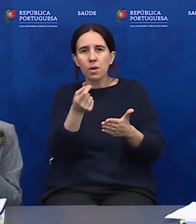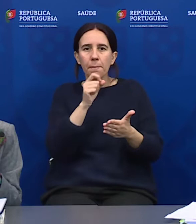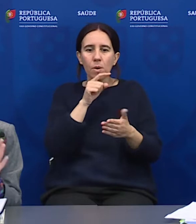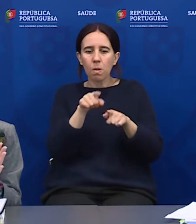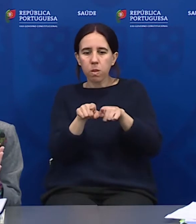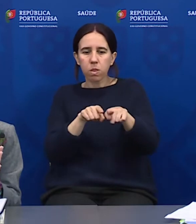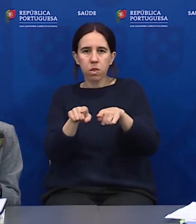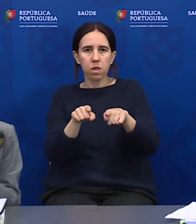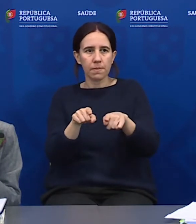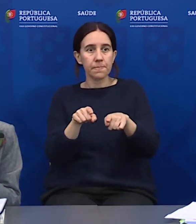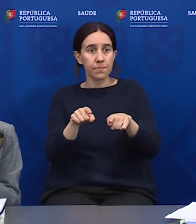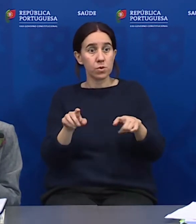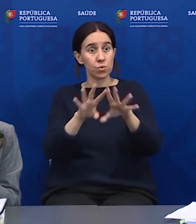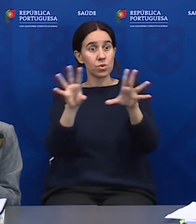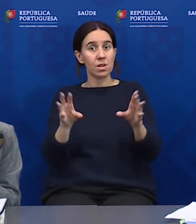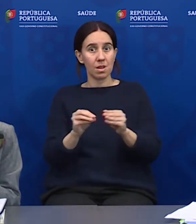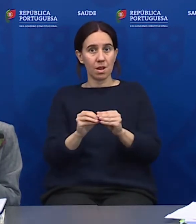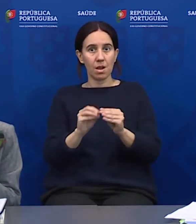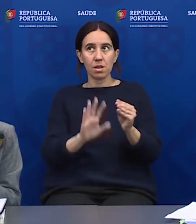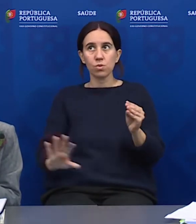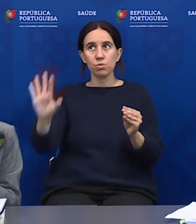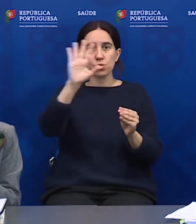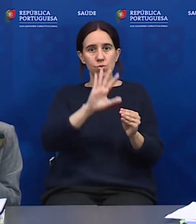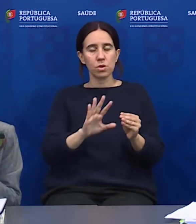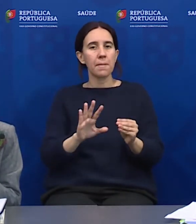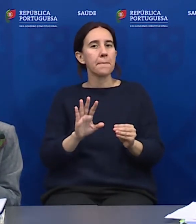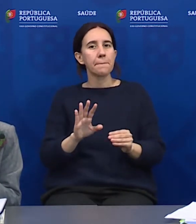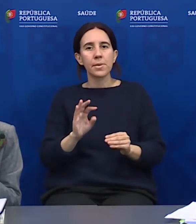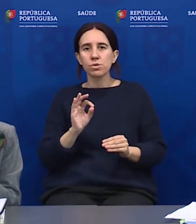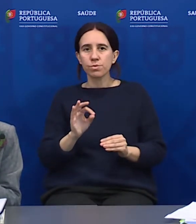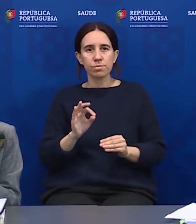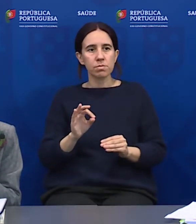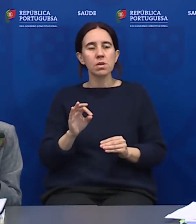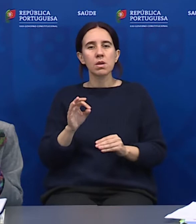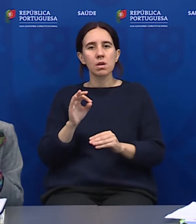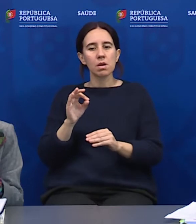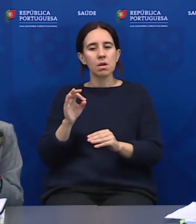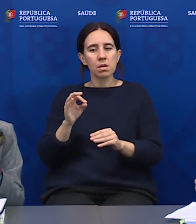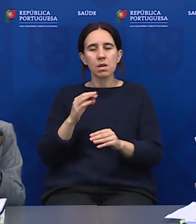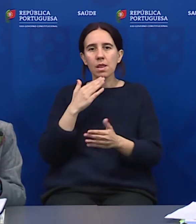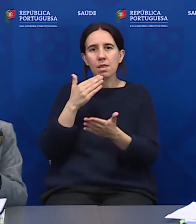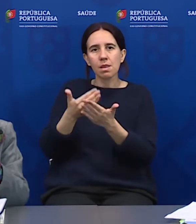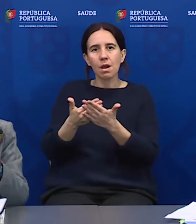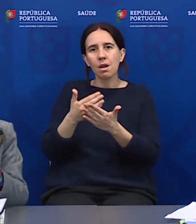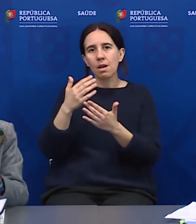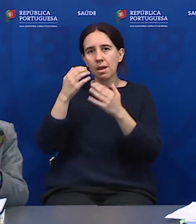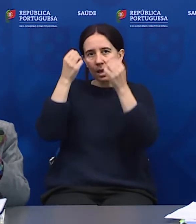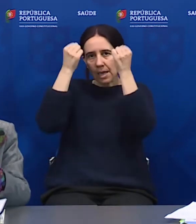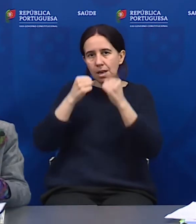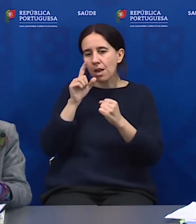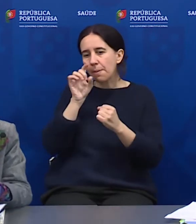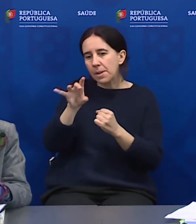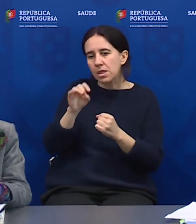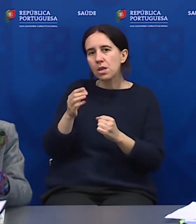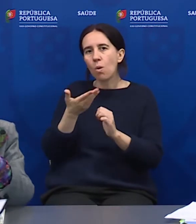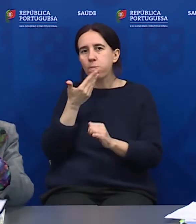na totalidade da cobertura, mas não há nenhum objetivo de enganar, de mentir ou